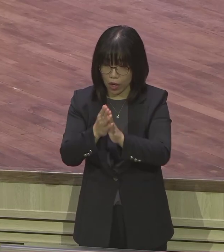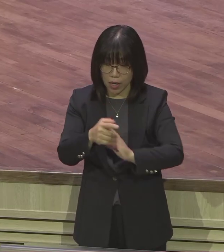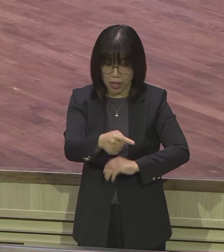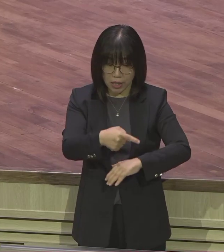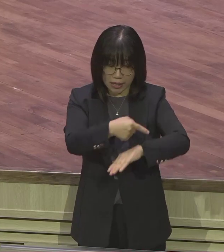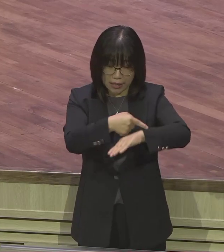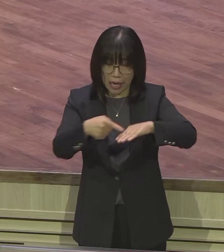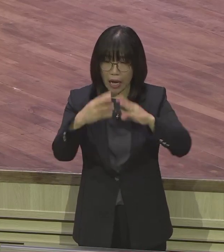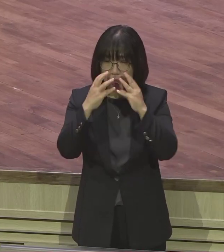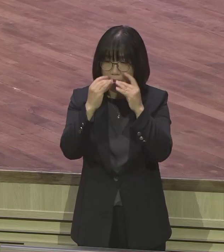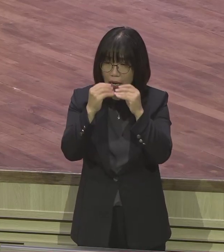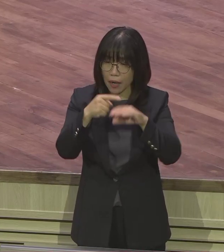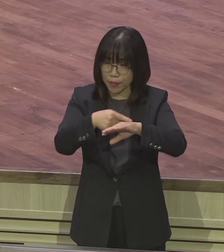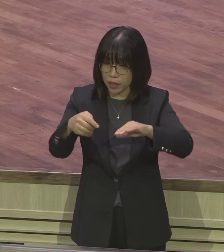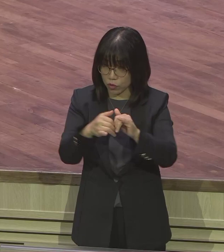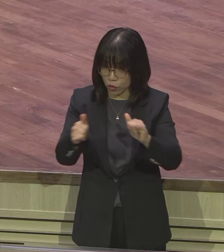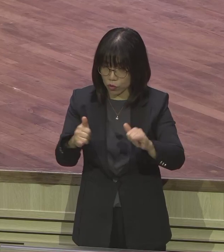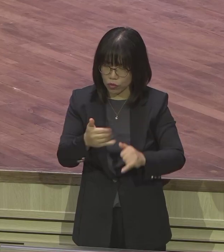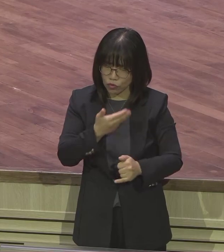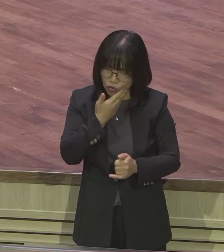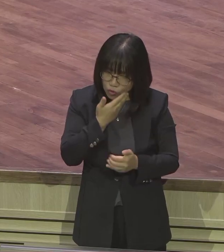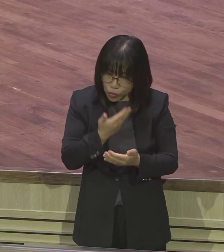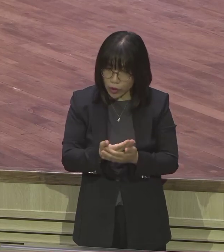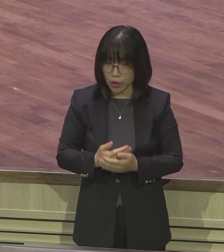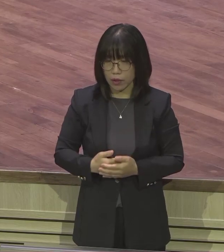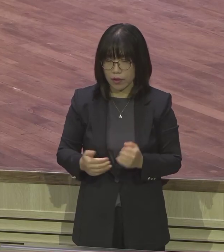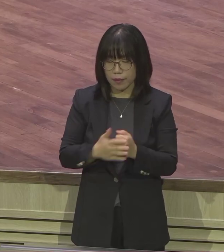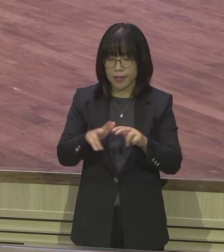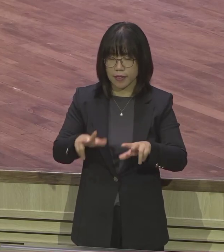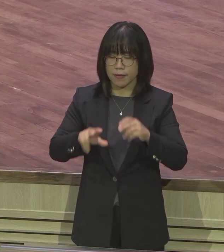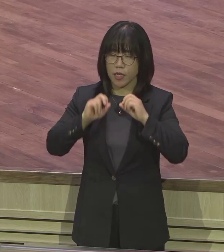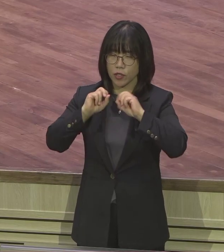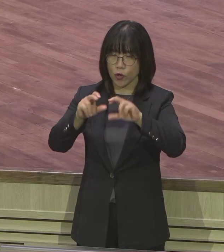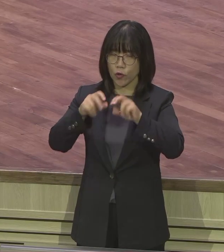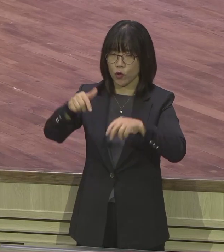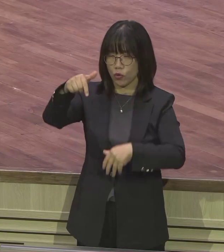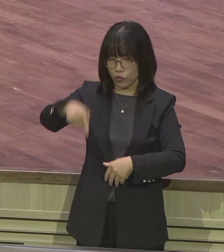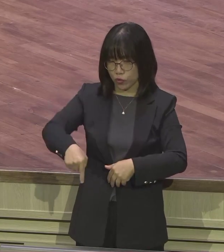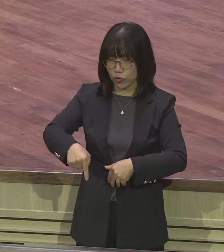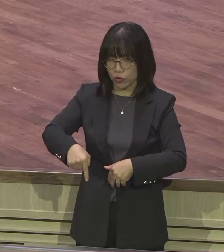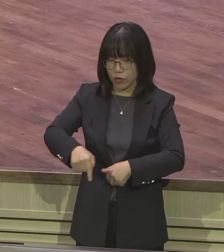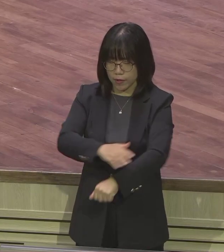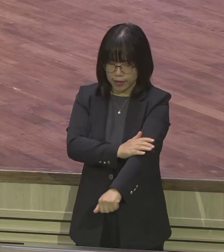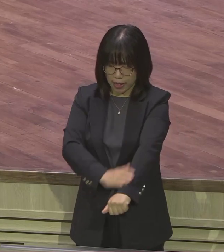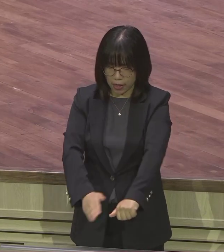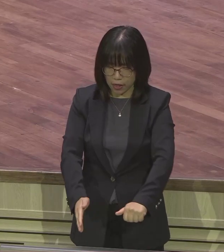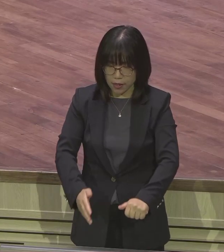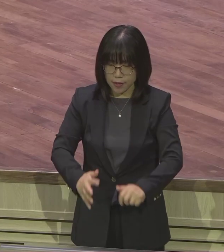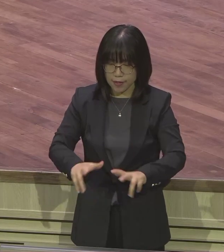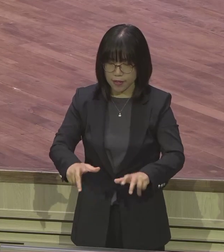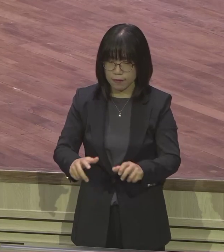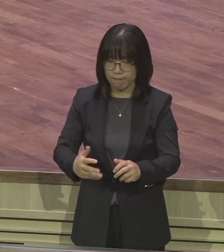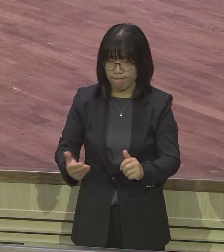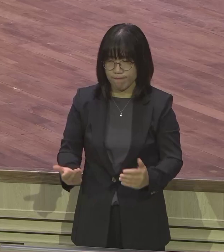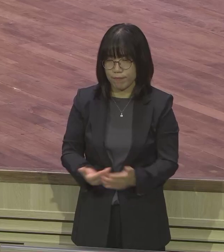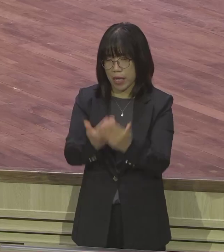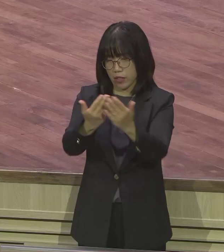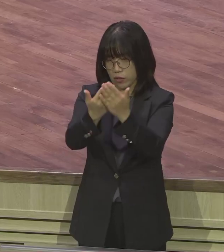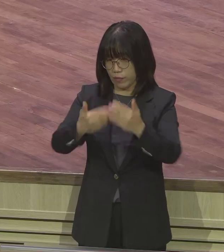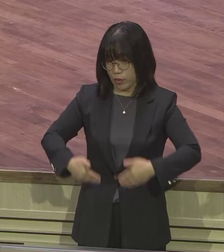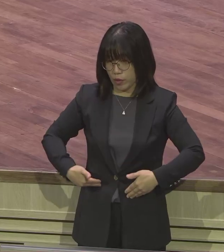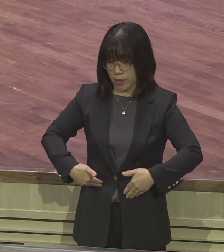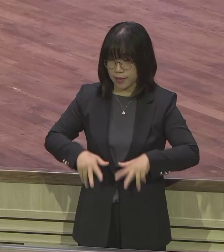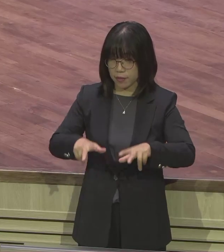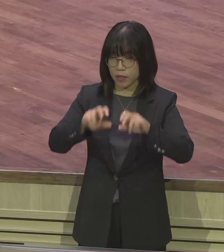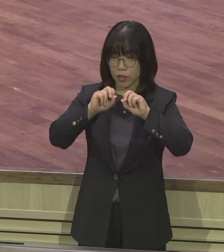중요합니다. 선교국. 그래서 지금 키워됩니다. 선교국을 지금 참 전문별로, 전문별 선교국 안에,